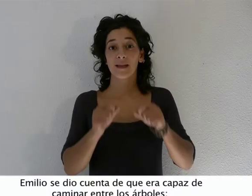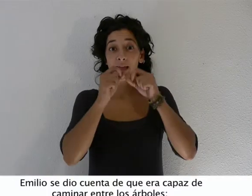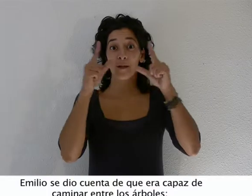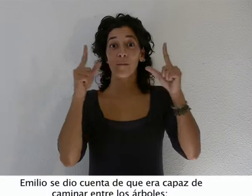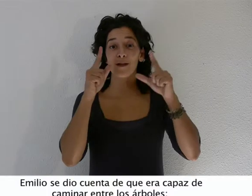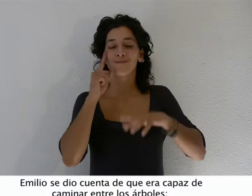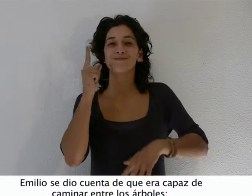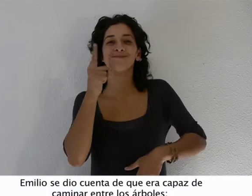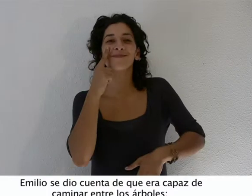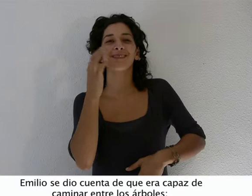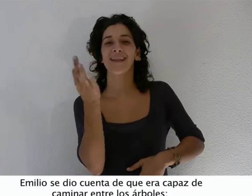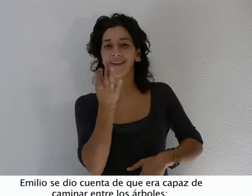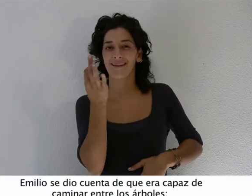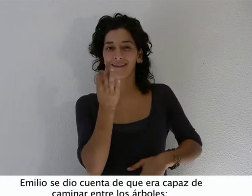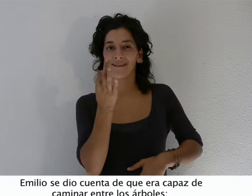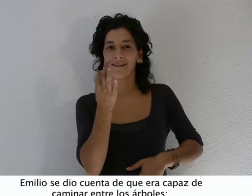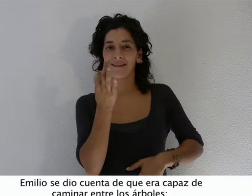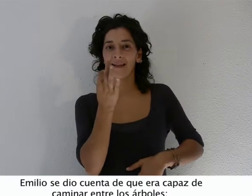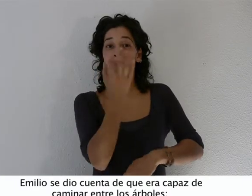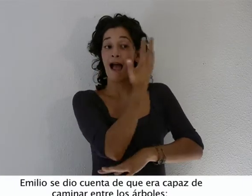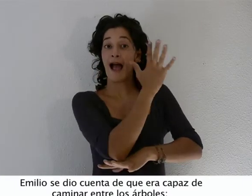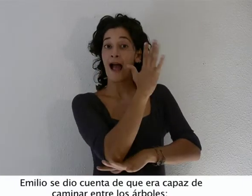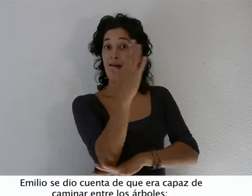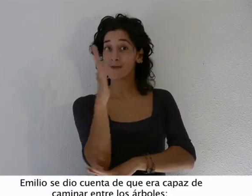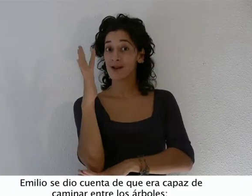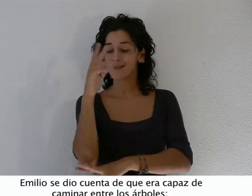Emilio se dio cuenta de que era capaz de caminar entre los árboles.